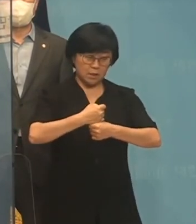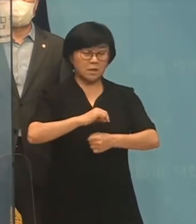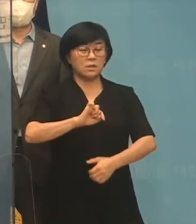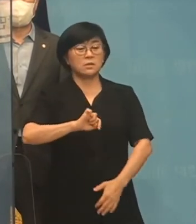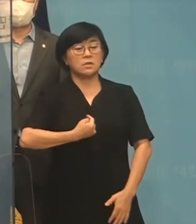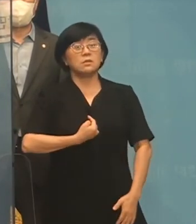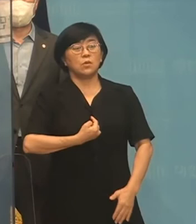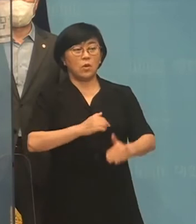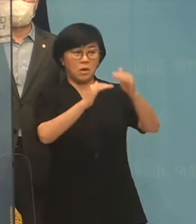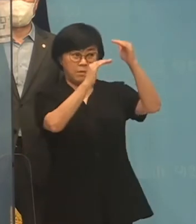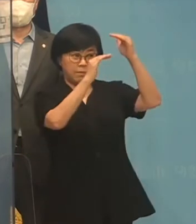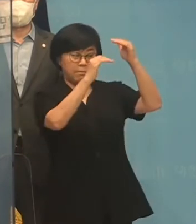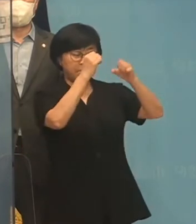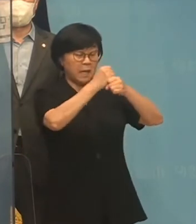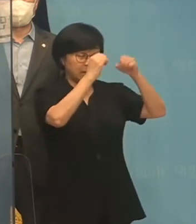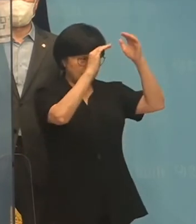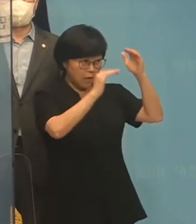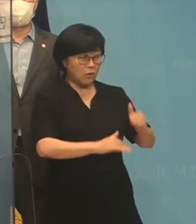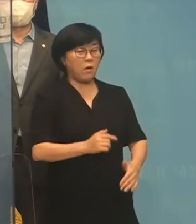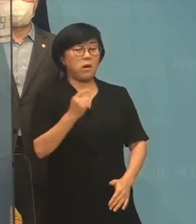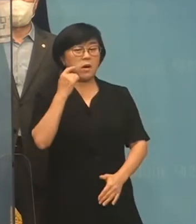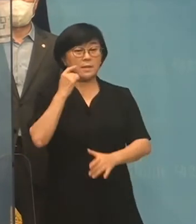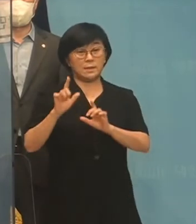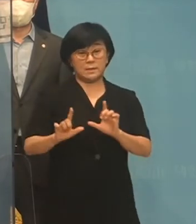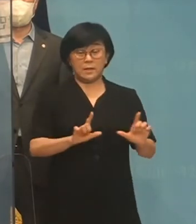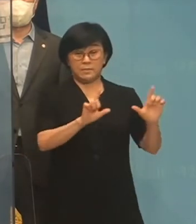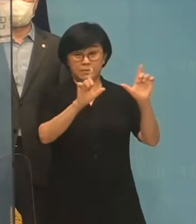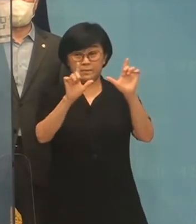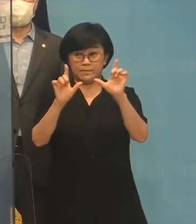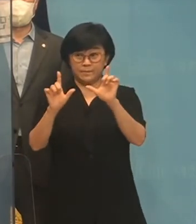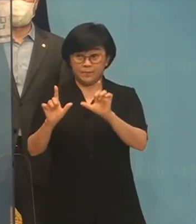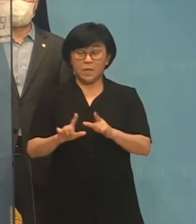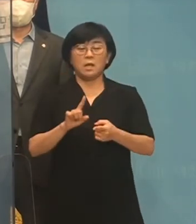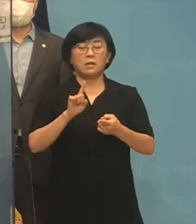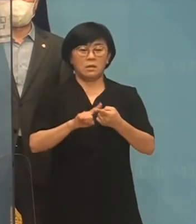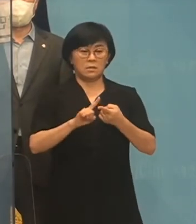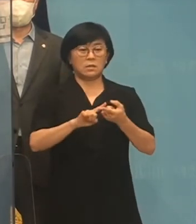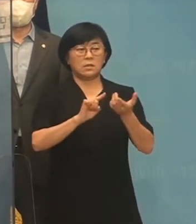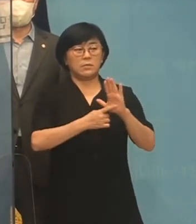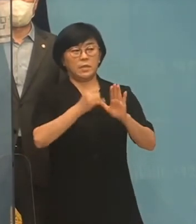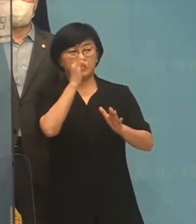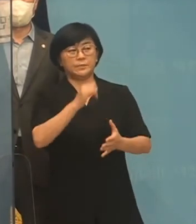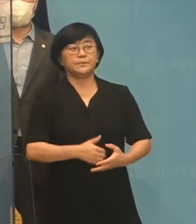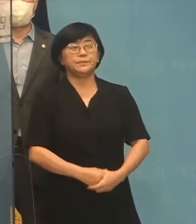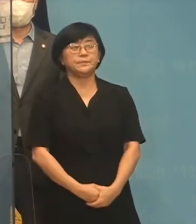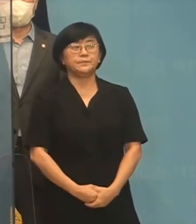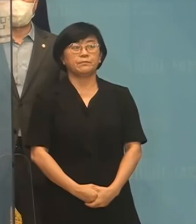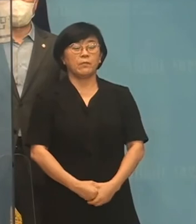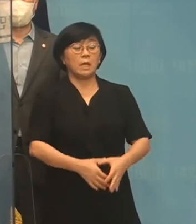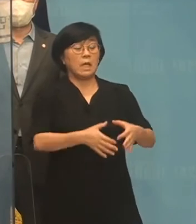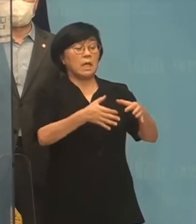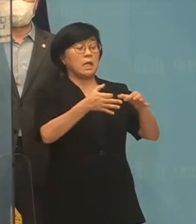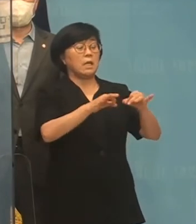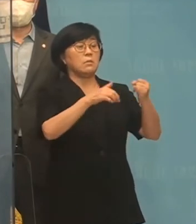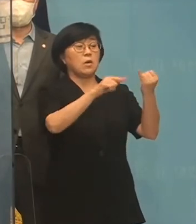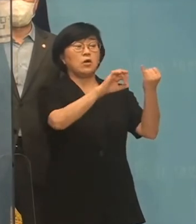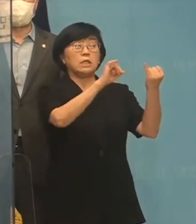스스로의 각본에 의한 가짜 인생이었다는 것을 말해줍니다. 김건희 씨는